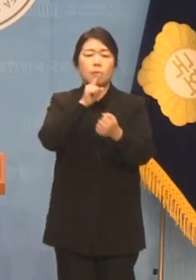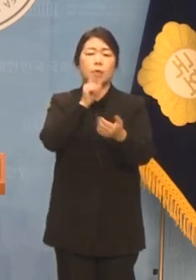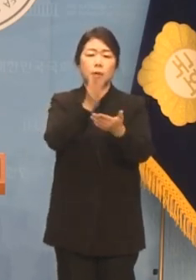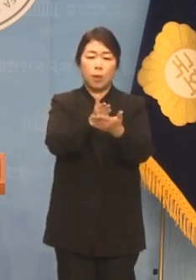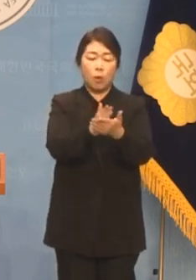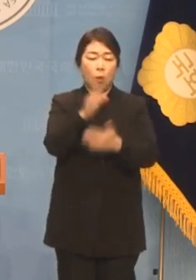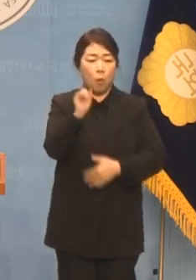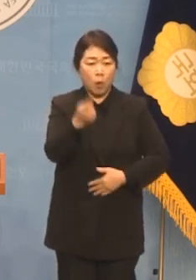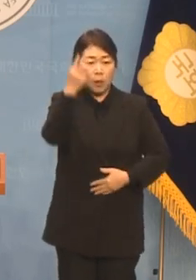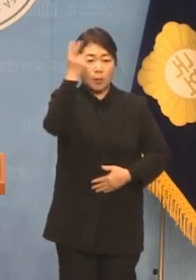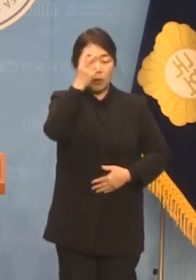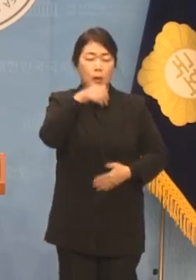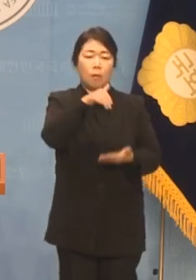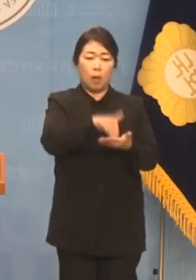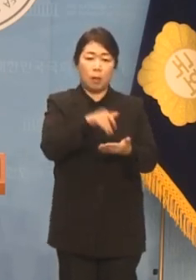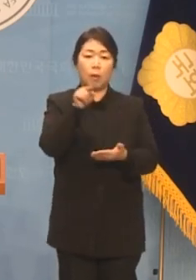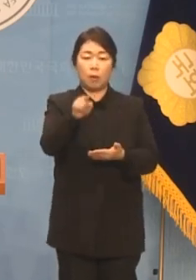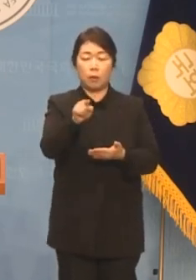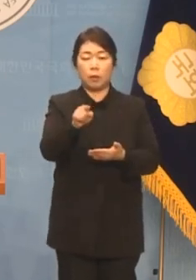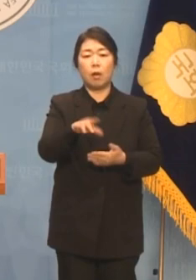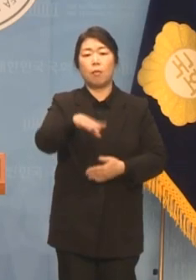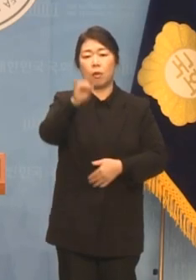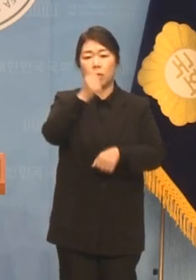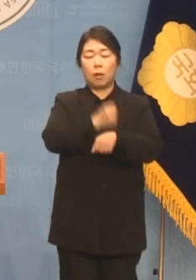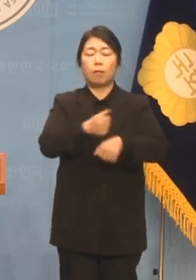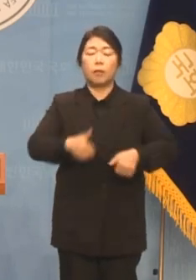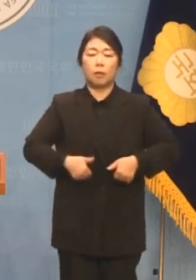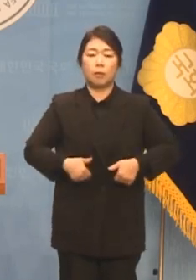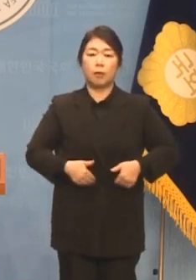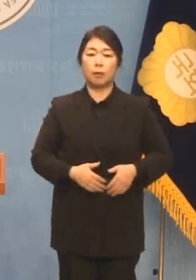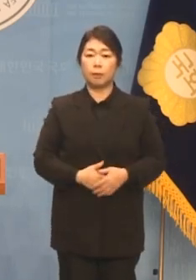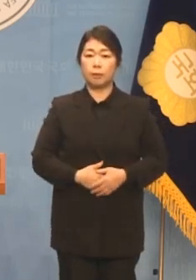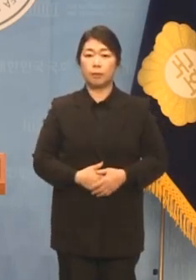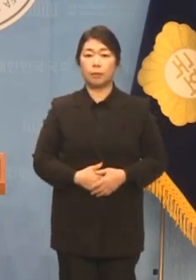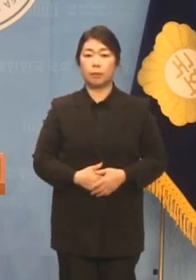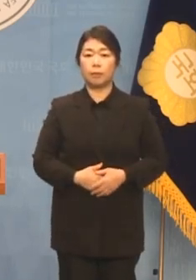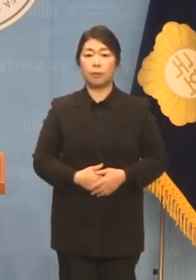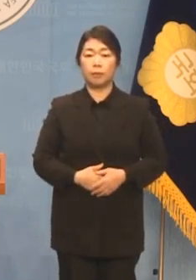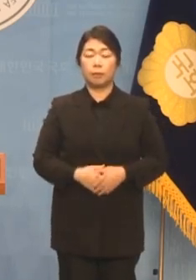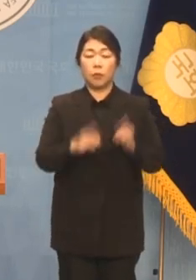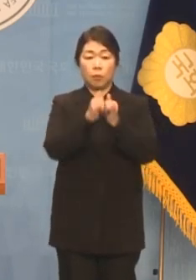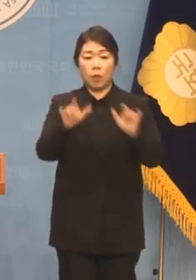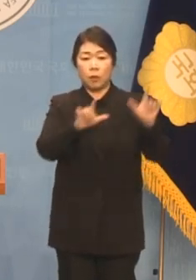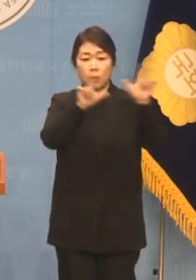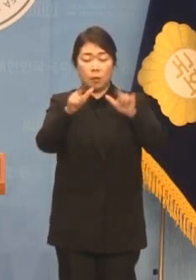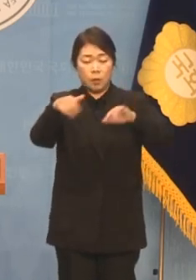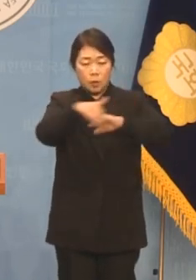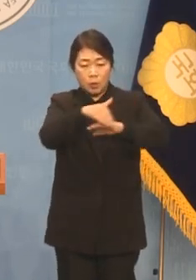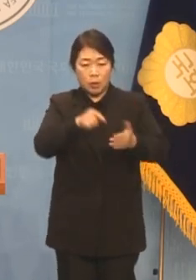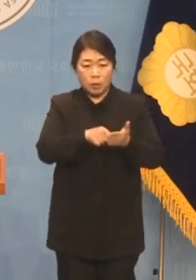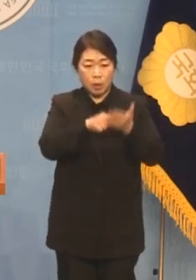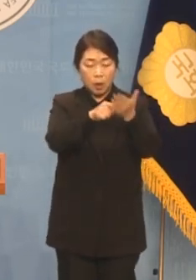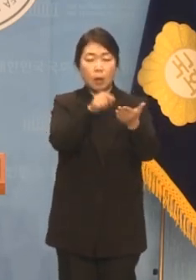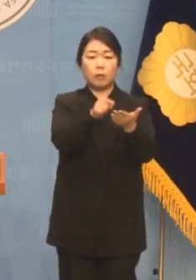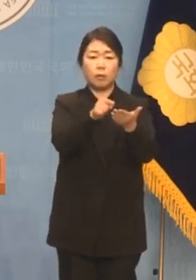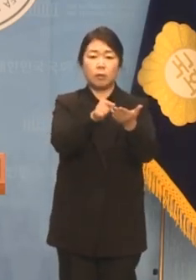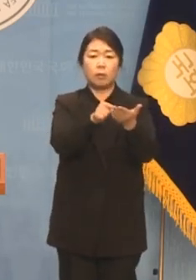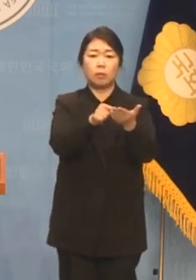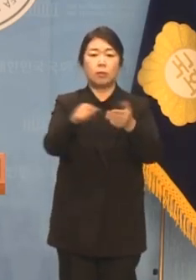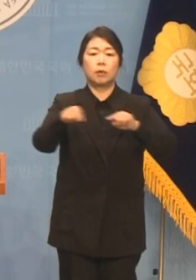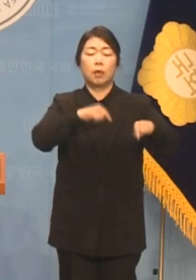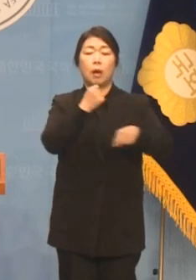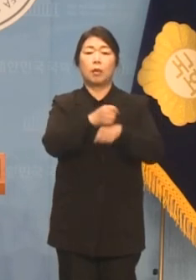원인을 찾아 반성하는 것이 먼저입니다 꼼꼼한 민생정책을 제시하고 집행하는